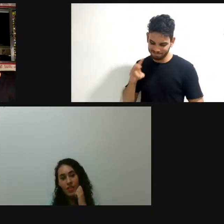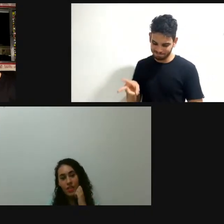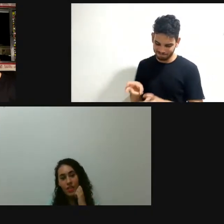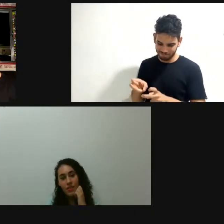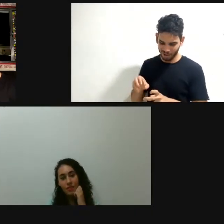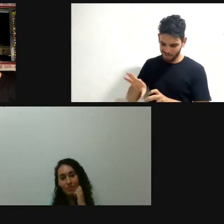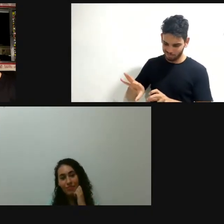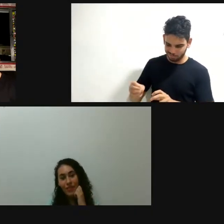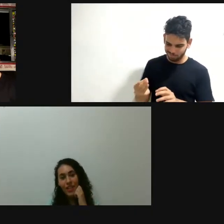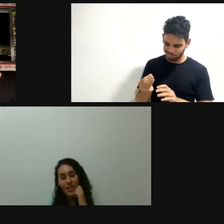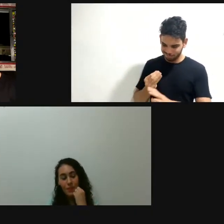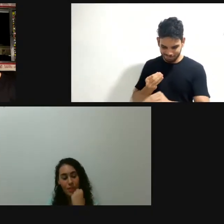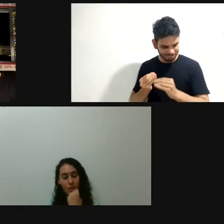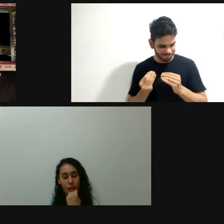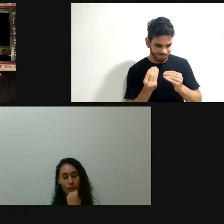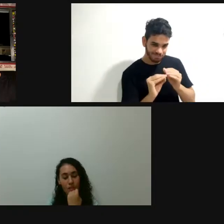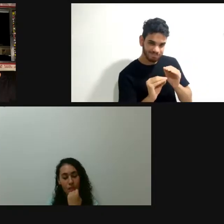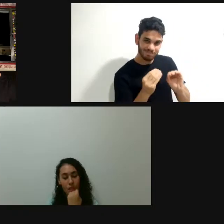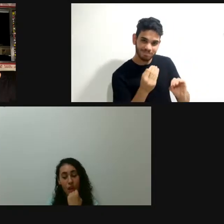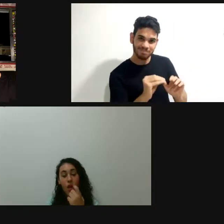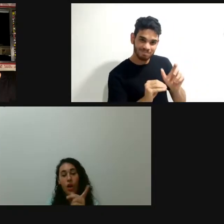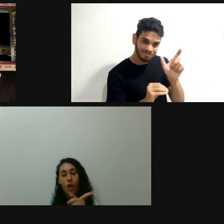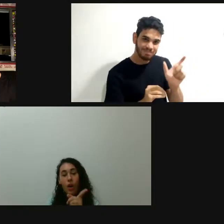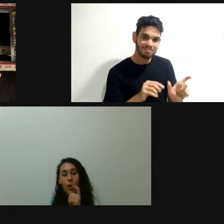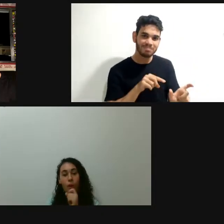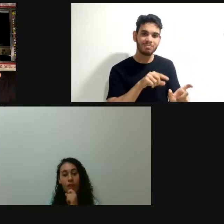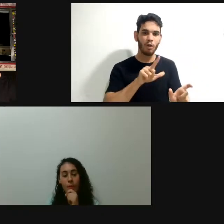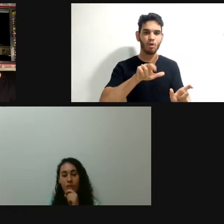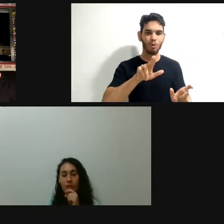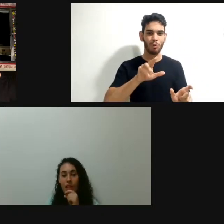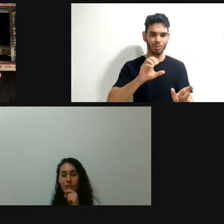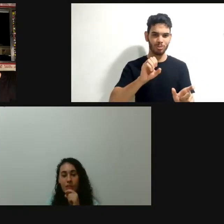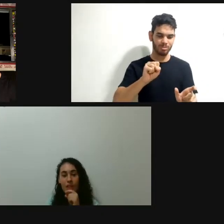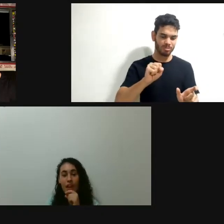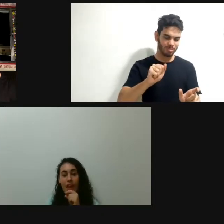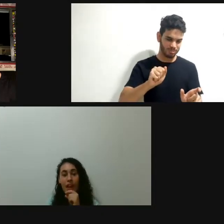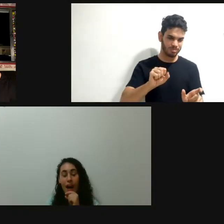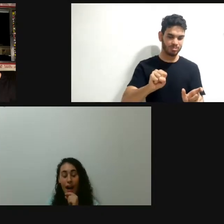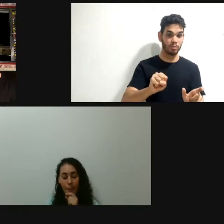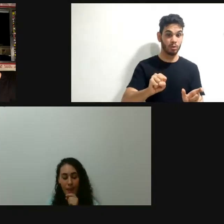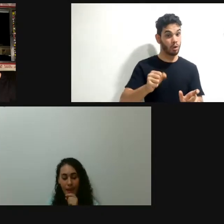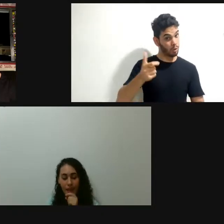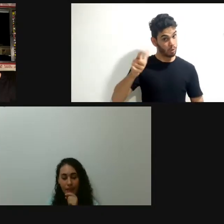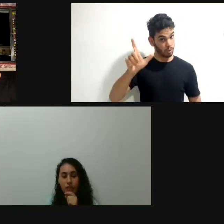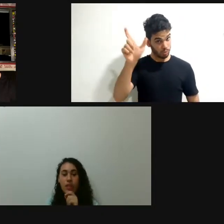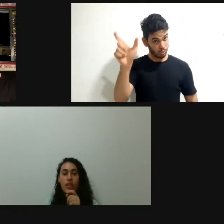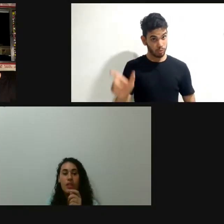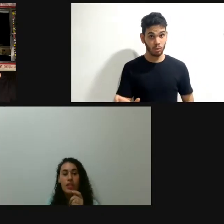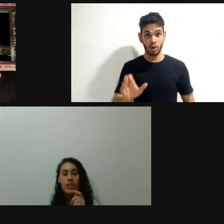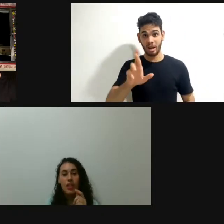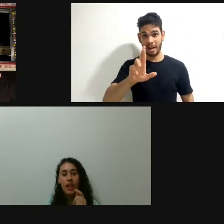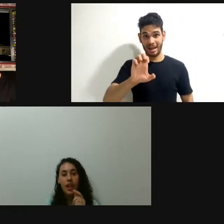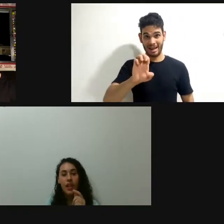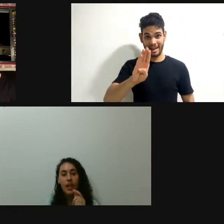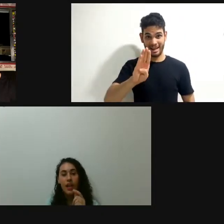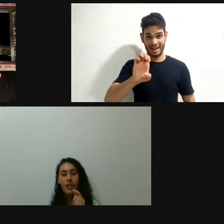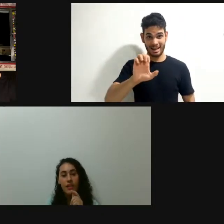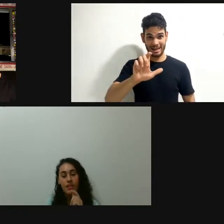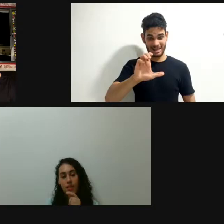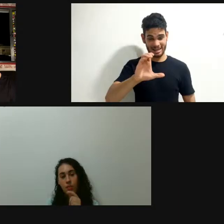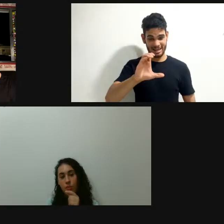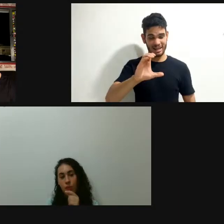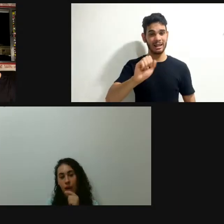personalidade dele, desse personagem. Outra personagem é a Rebeca, que